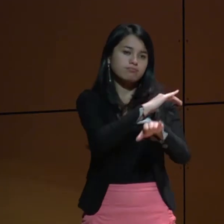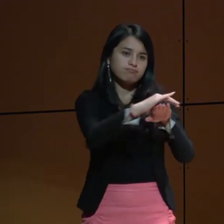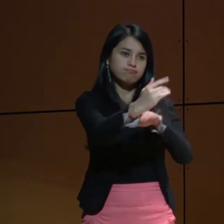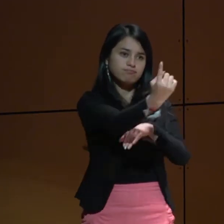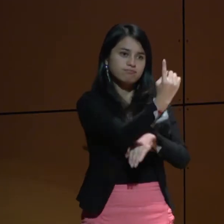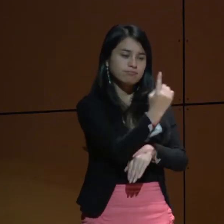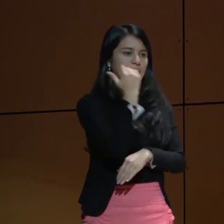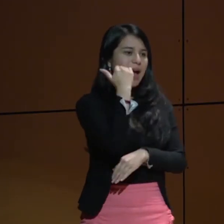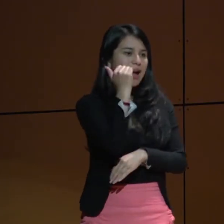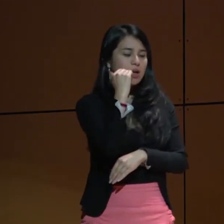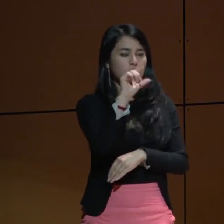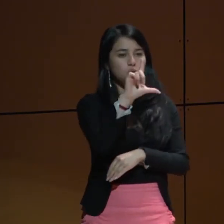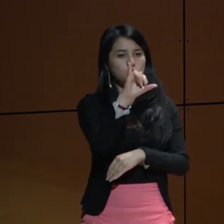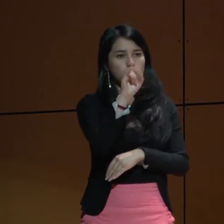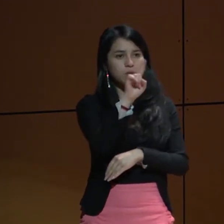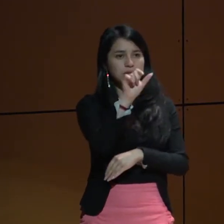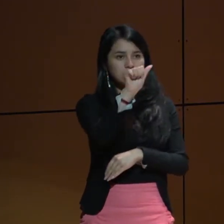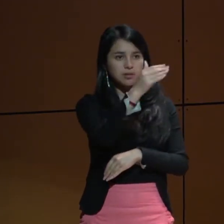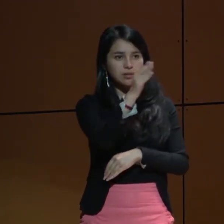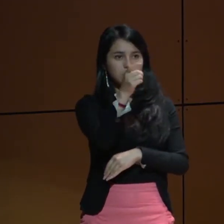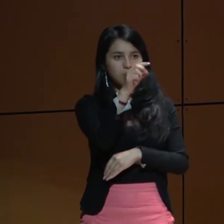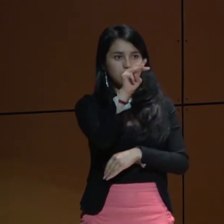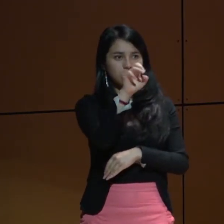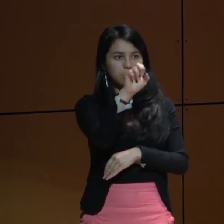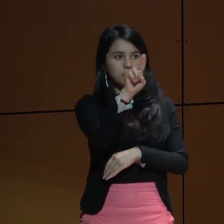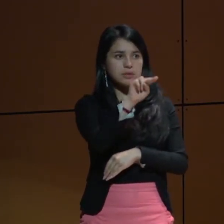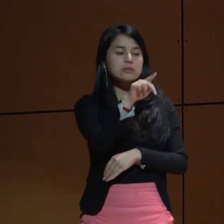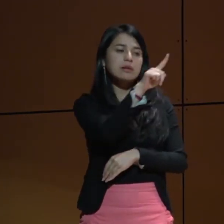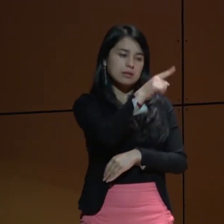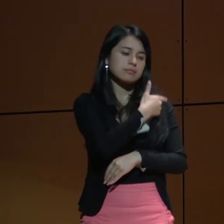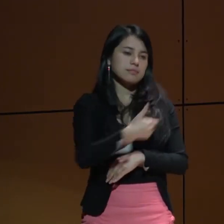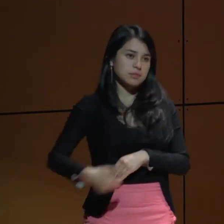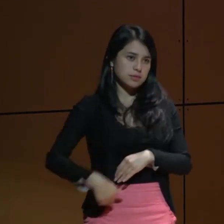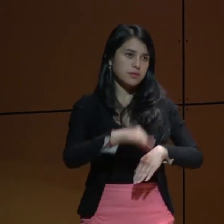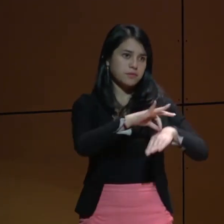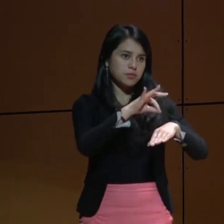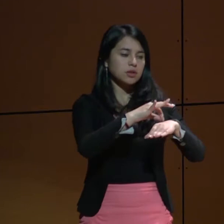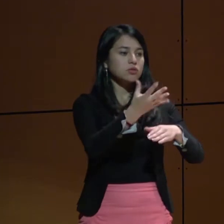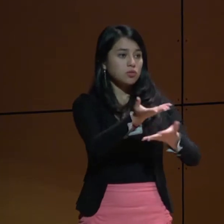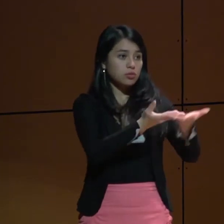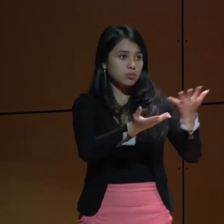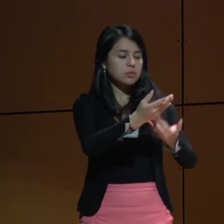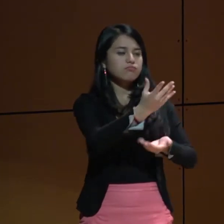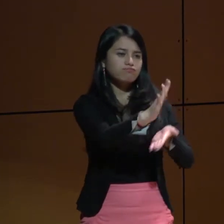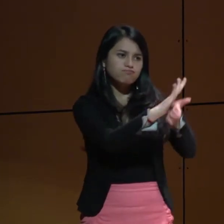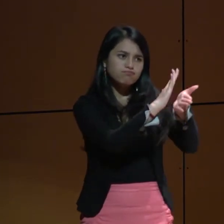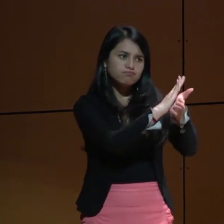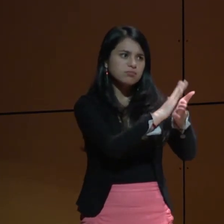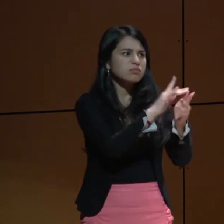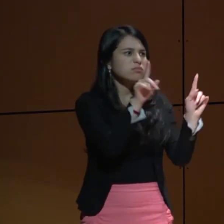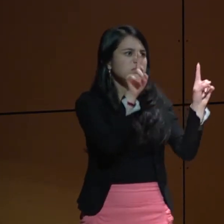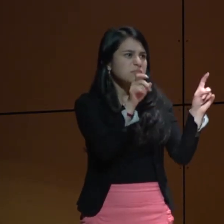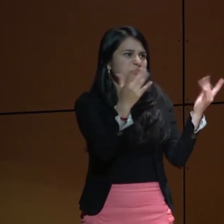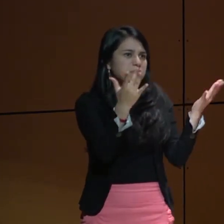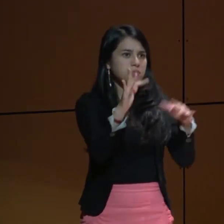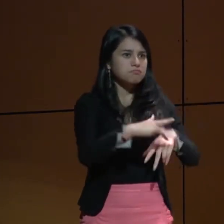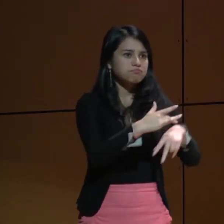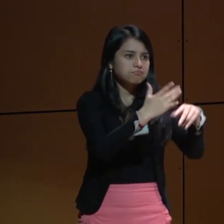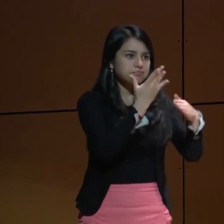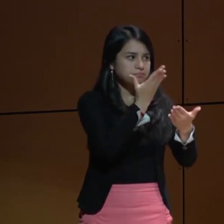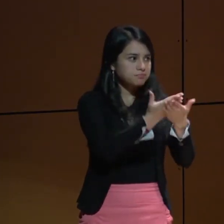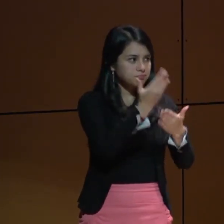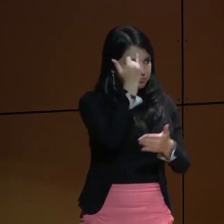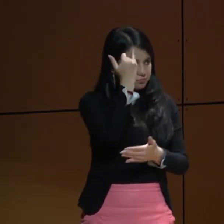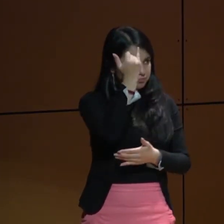la doctora Luisa Gómez, presidente de la Fundación Compartir, para que nos cuente un poco de esta iniciativa.